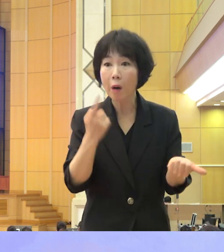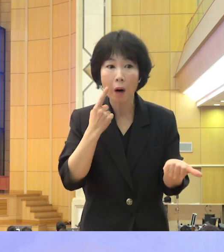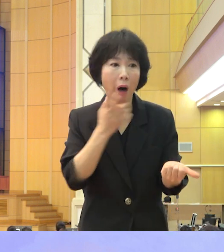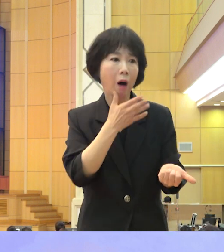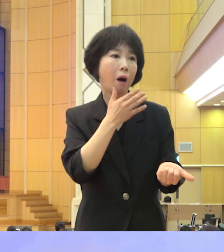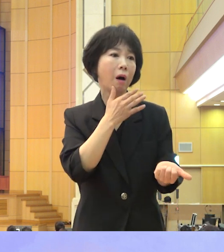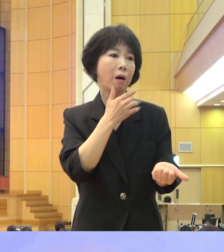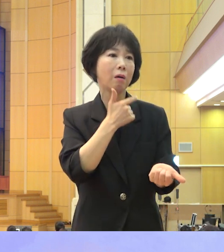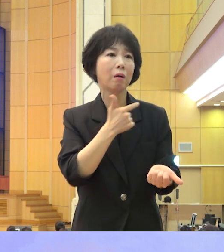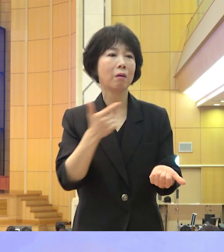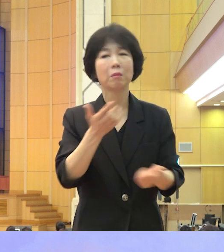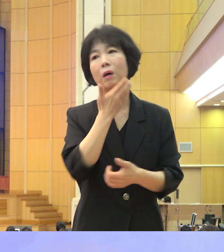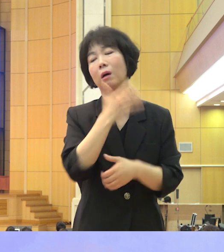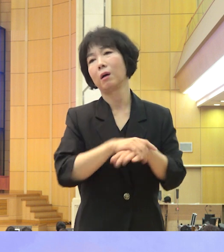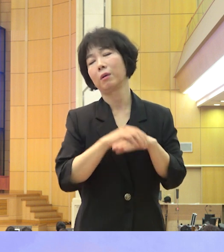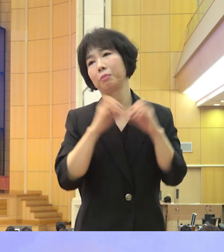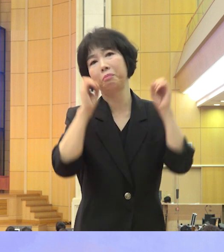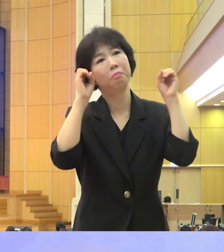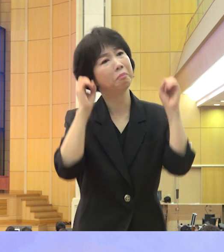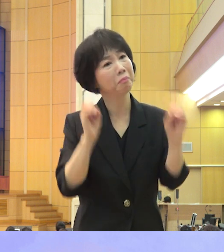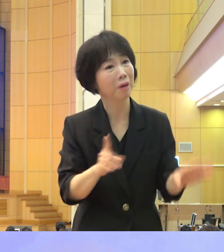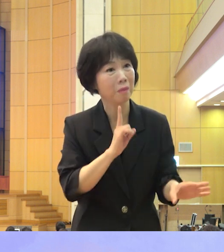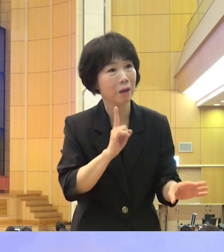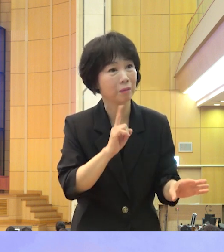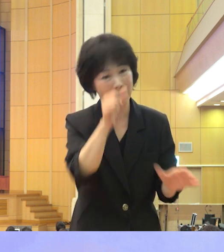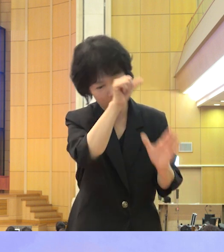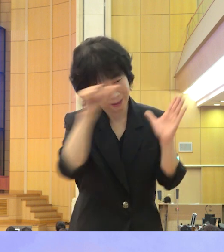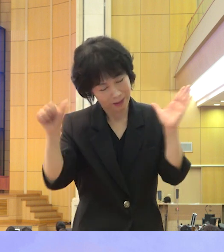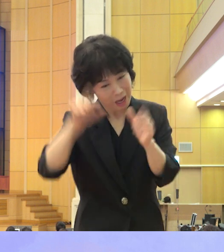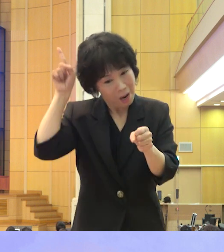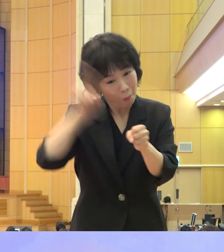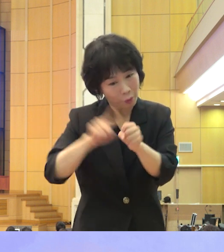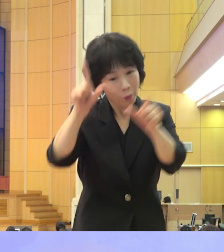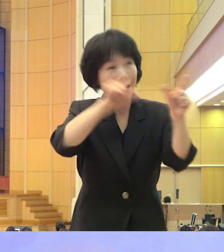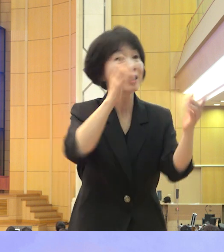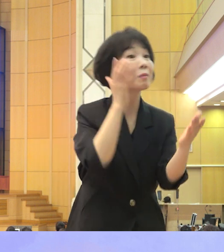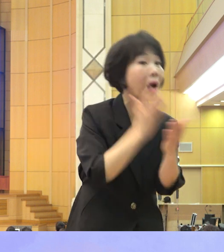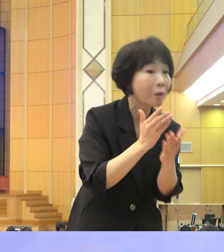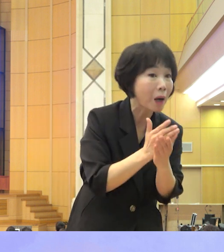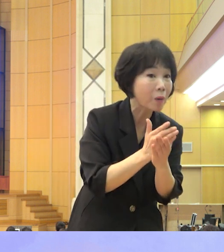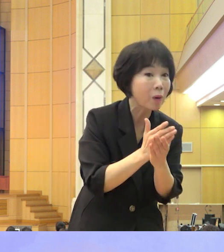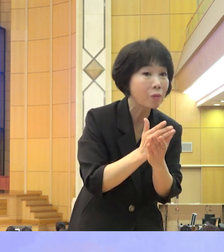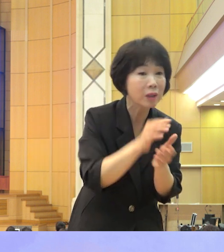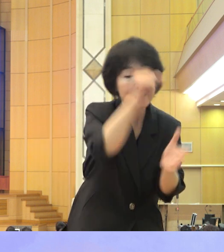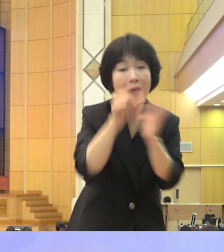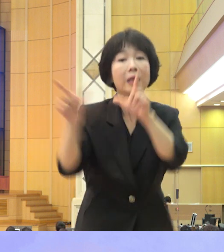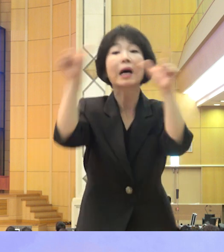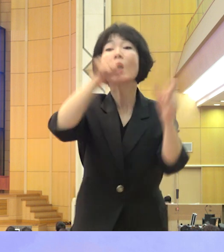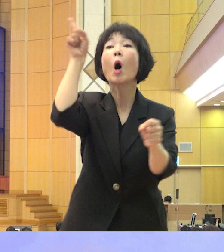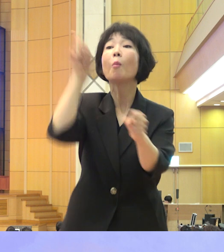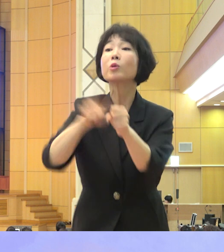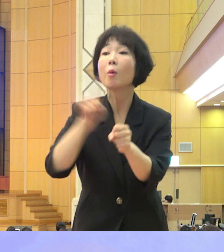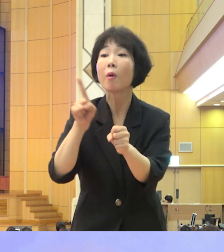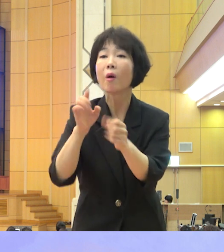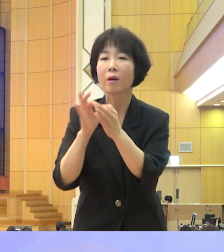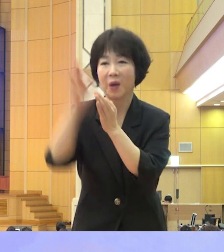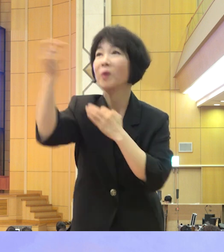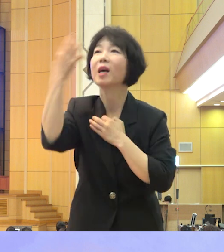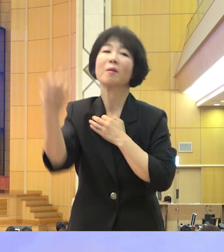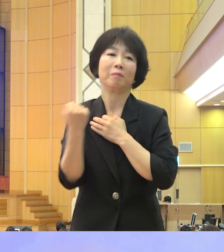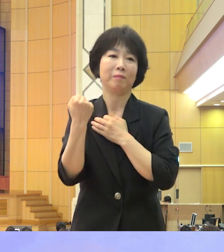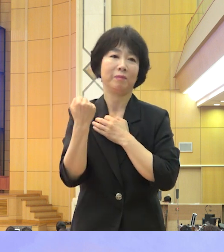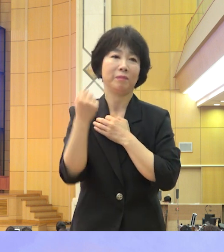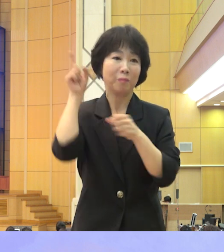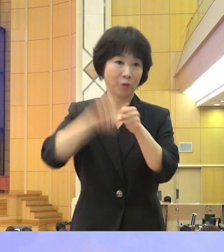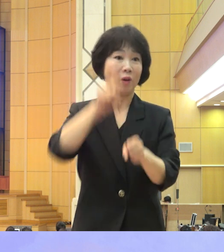그래서 인생은 인생을 위해 사는 게 아니에요. 싹이나 자라면서 가을까지 사는 것은 키가 크고 잎이